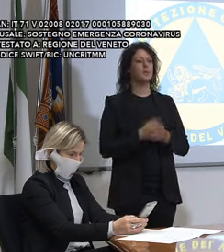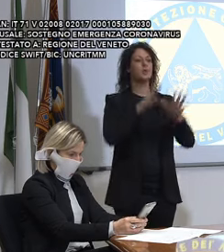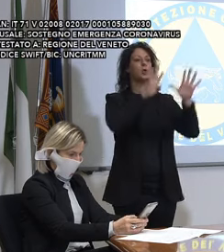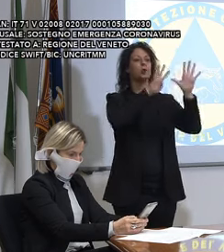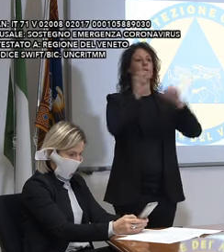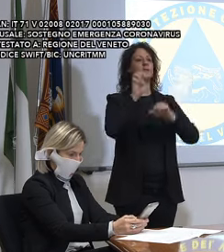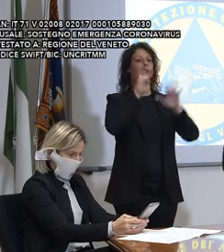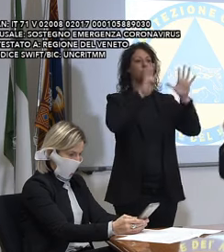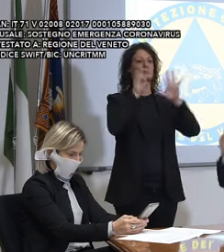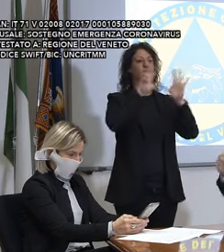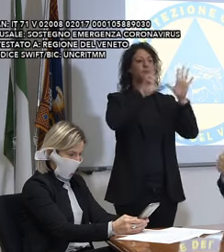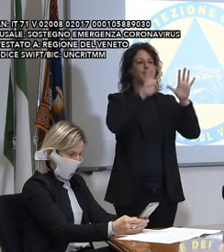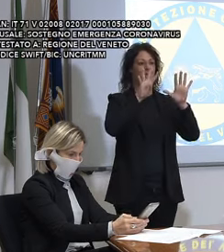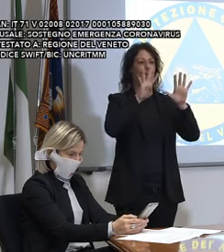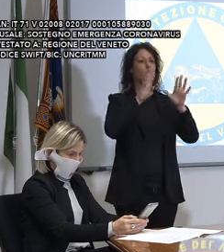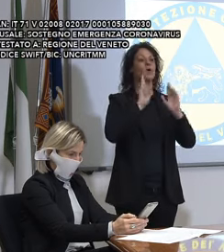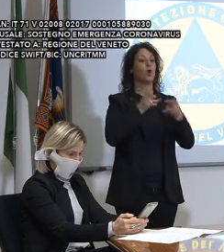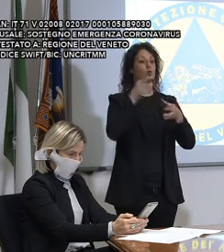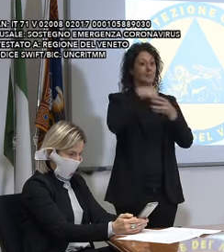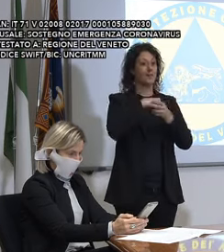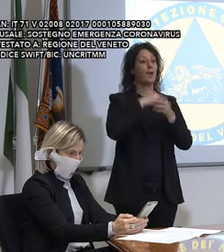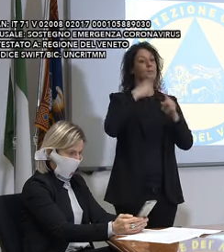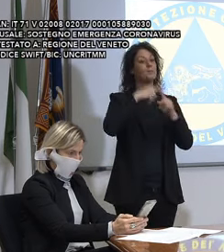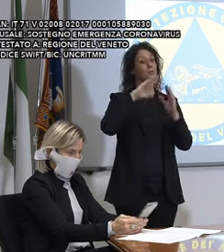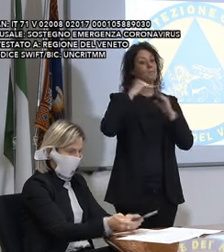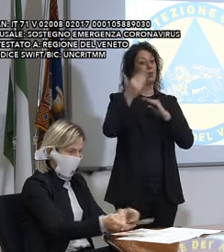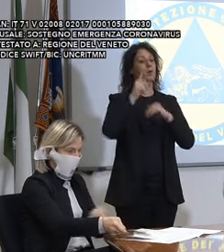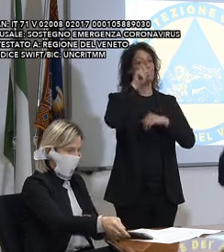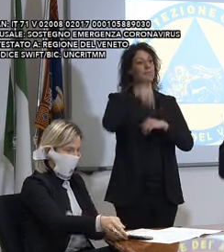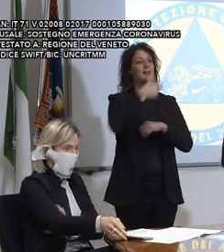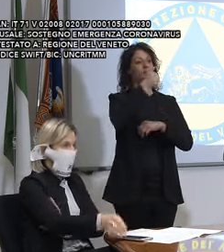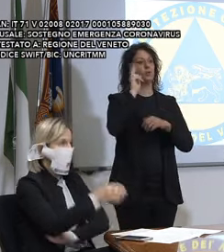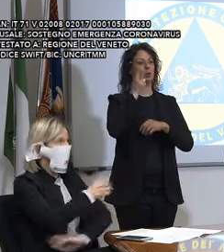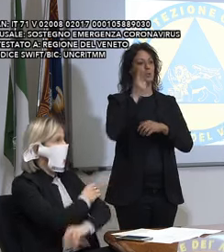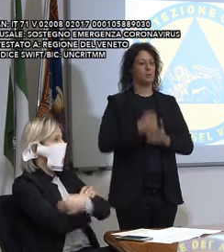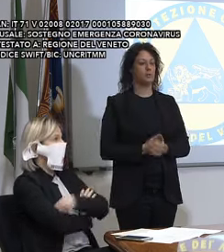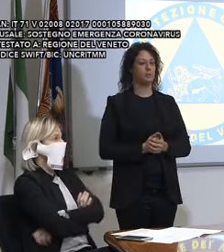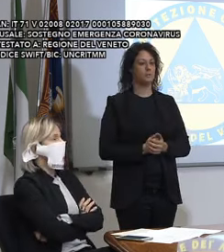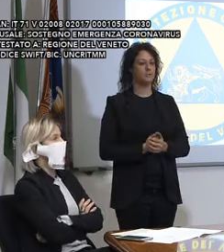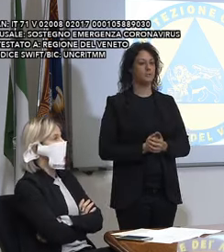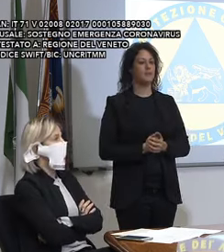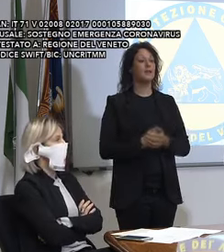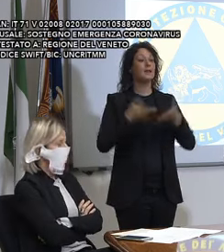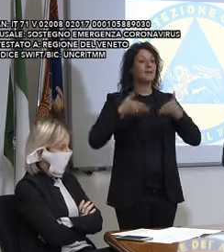939, 1.112 se li valutiamo tutti, 67 i nati.